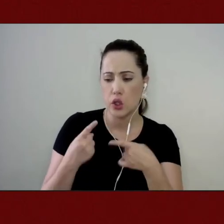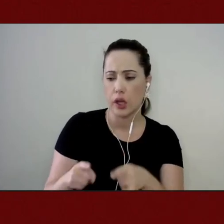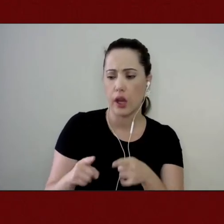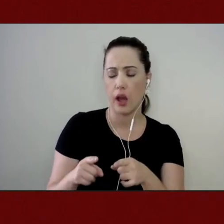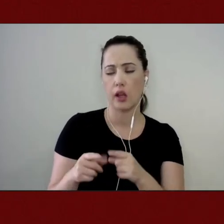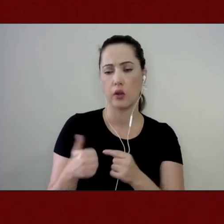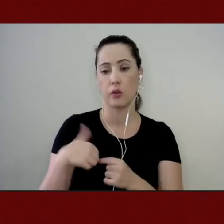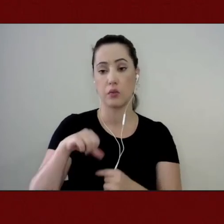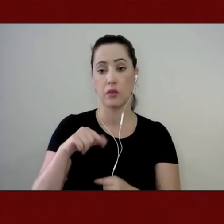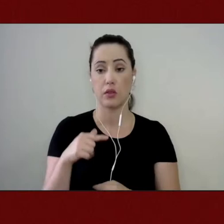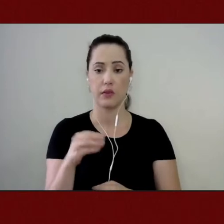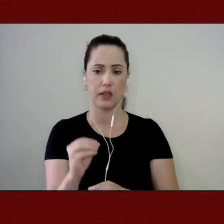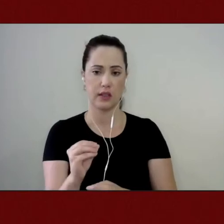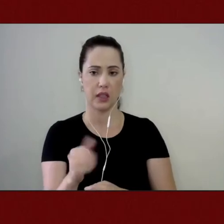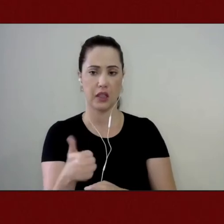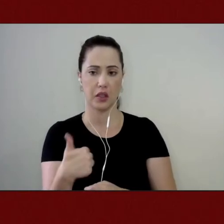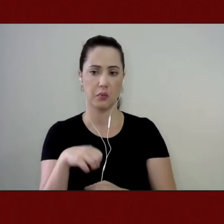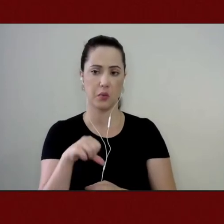Pouco estudado, no fundo, né?